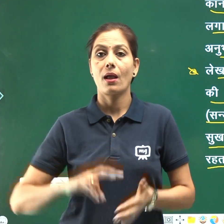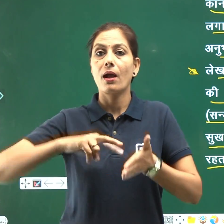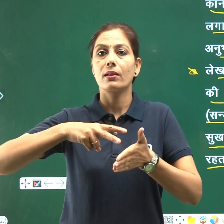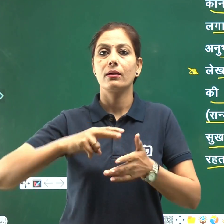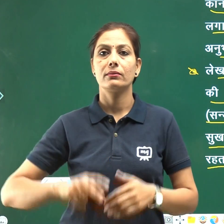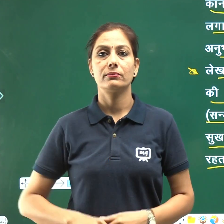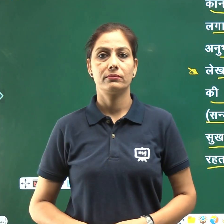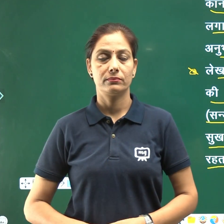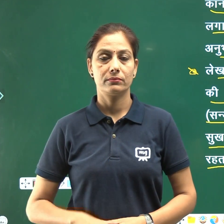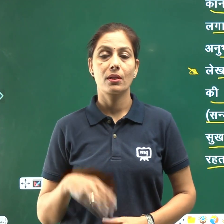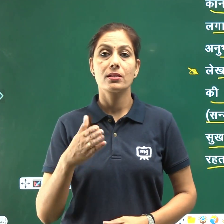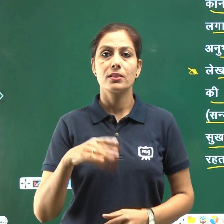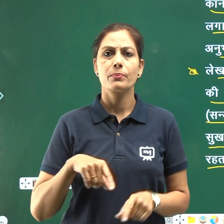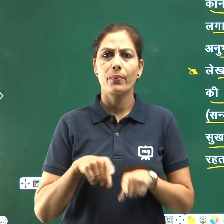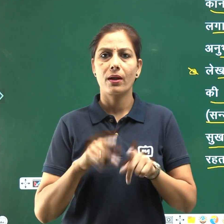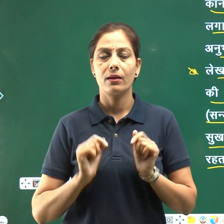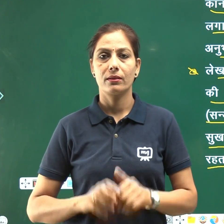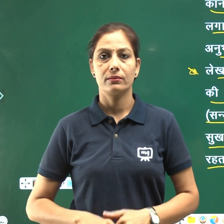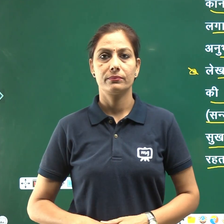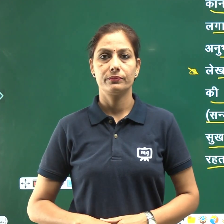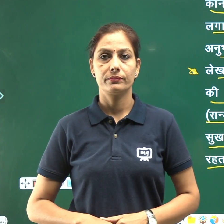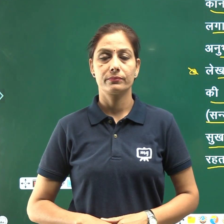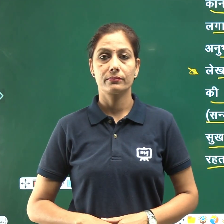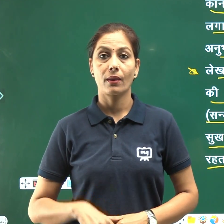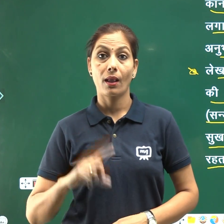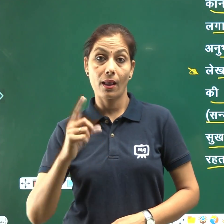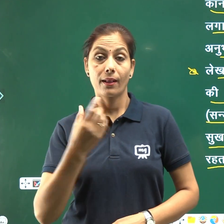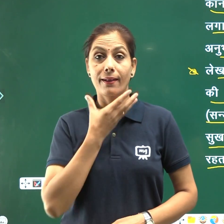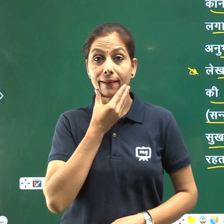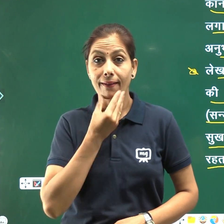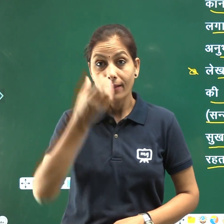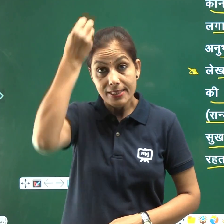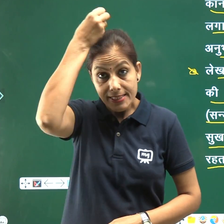अर्थात जिस प्रकार एक सन्यासी पर